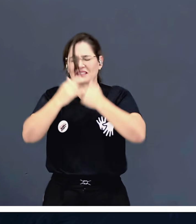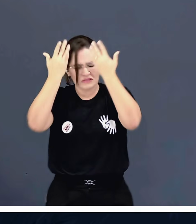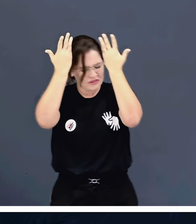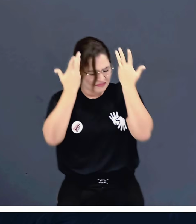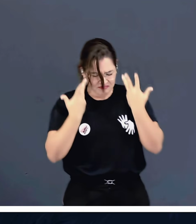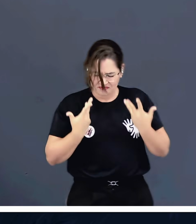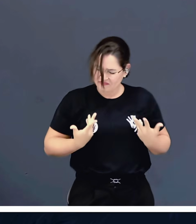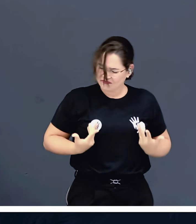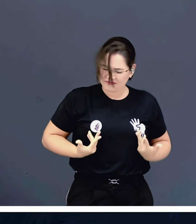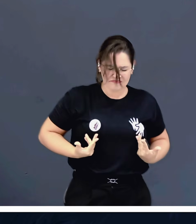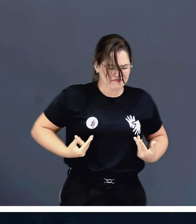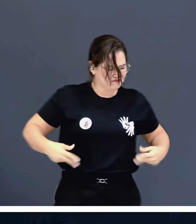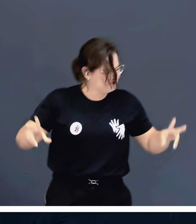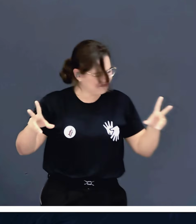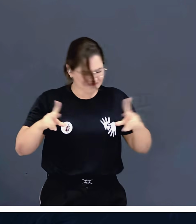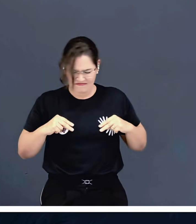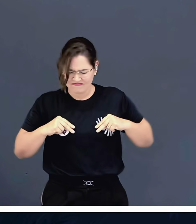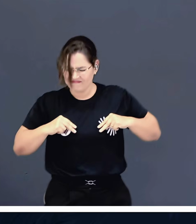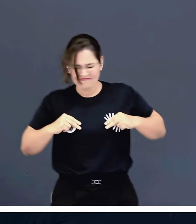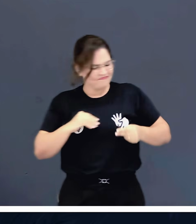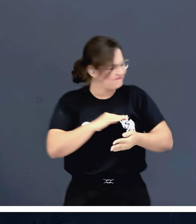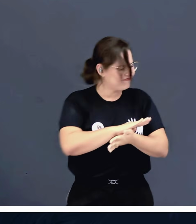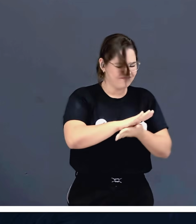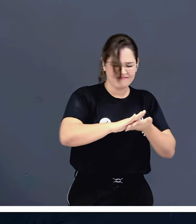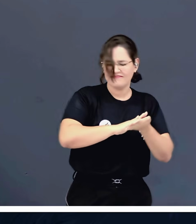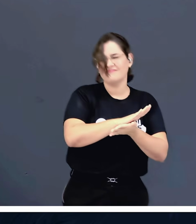sem eu merecer.